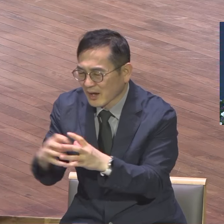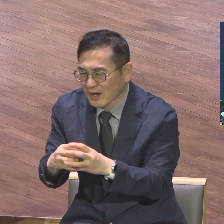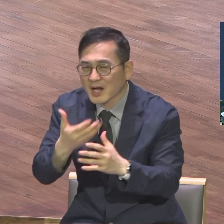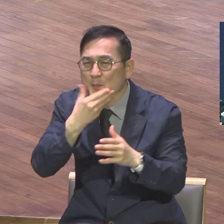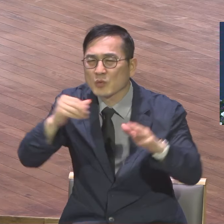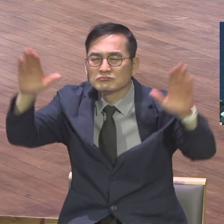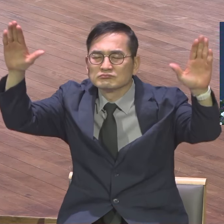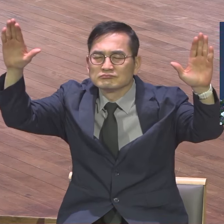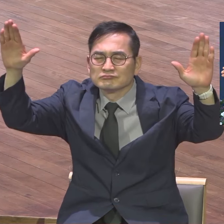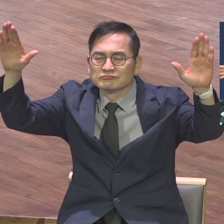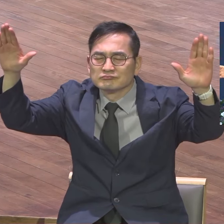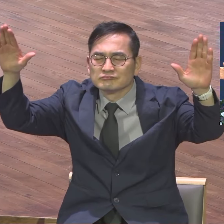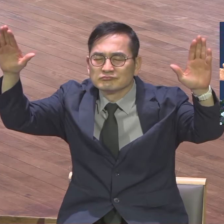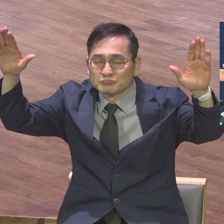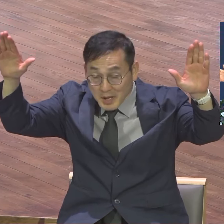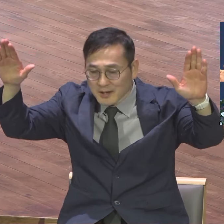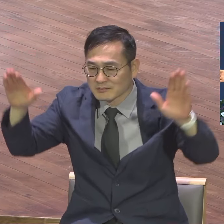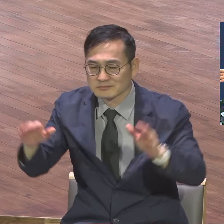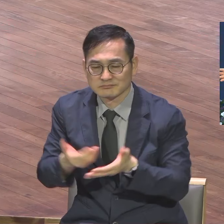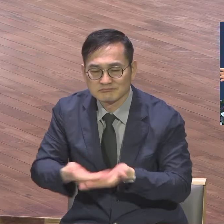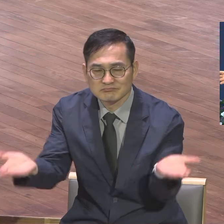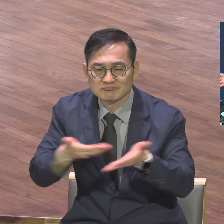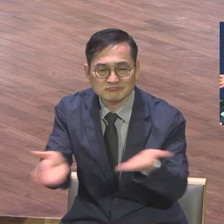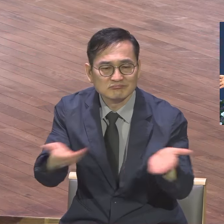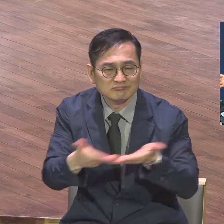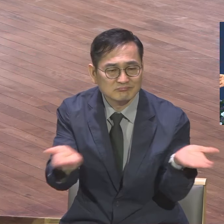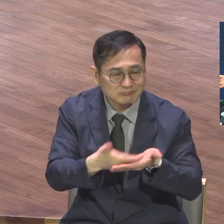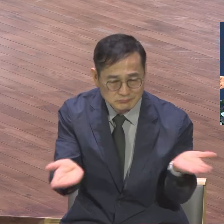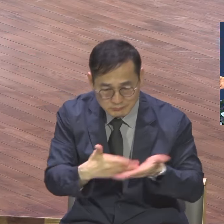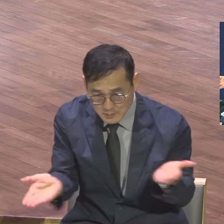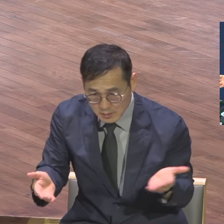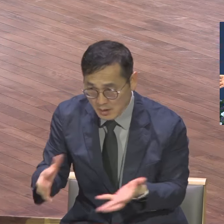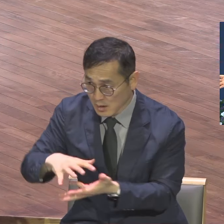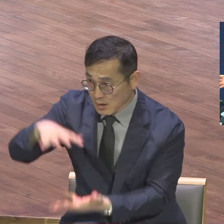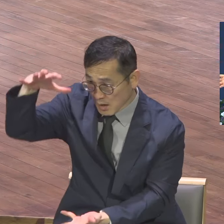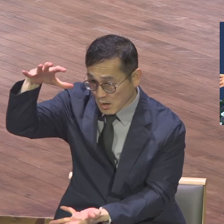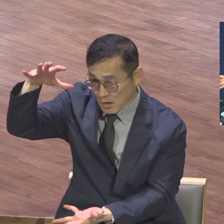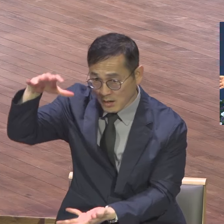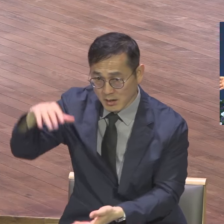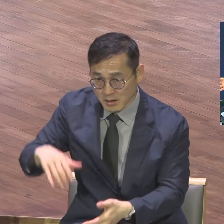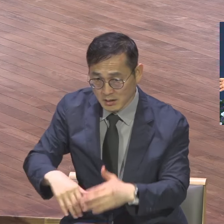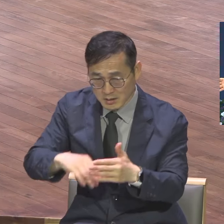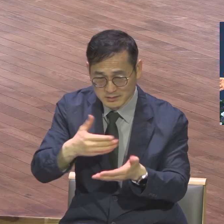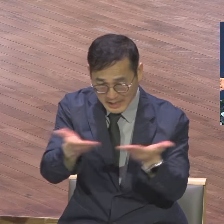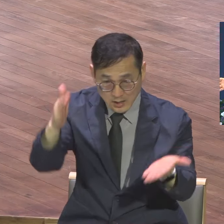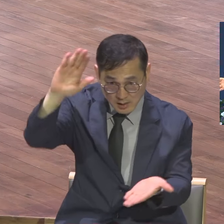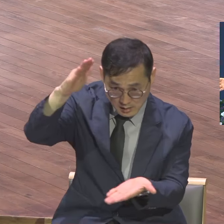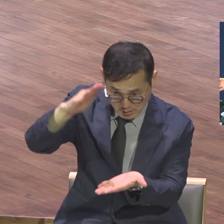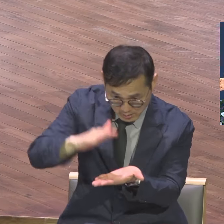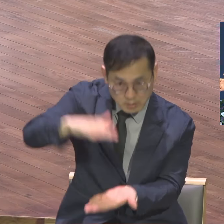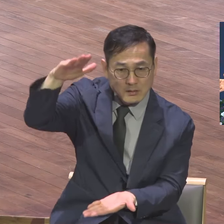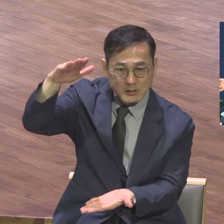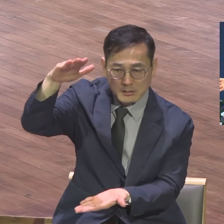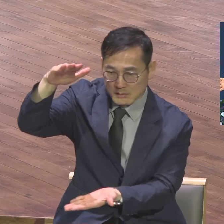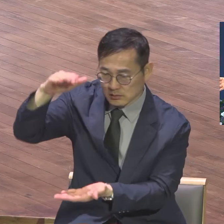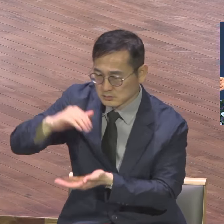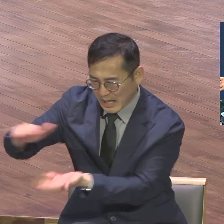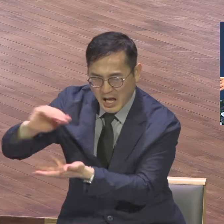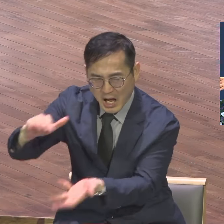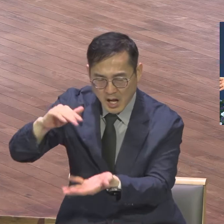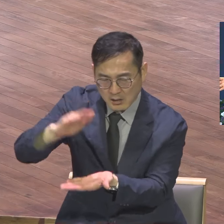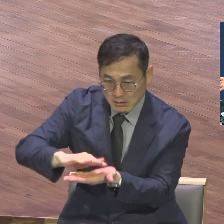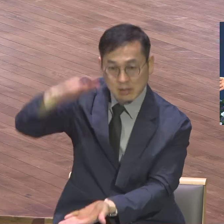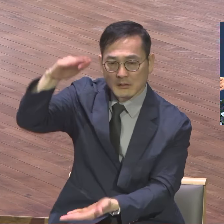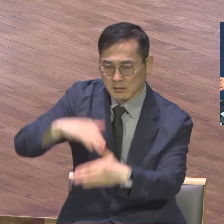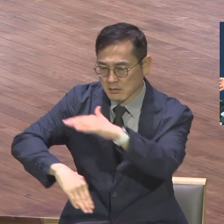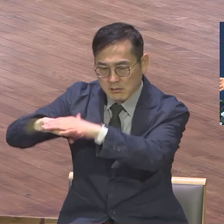나눠주는데 막 5천명이 다 먹어 남자만 5천 명, 아이들 여자 포함하고 2만